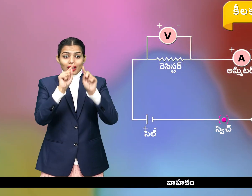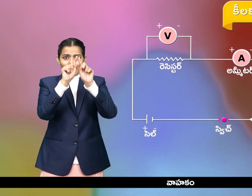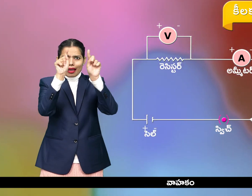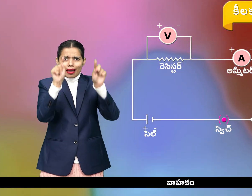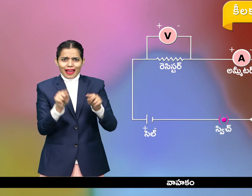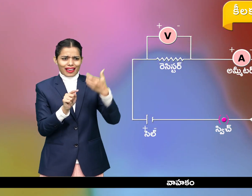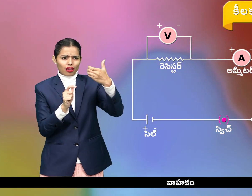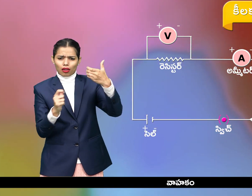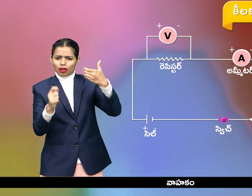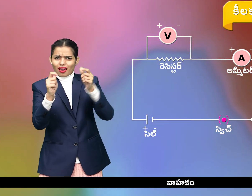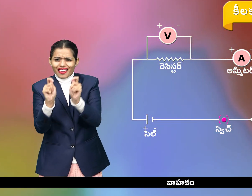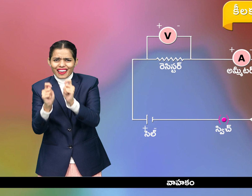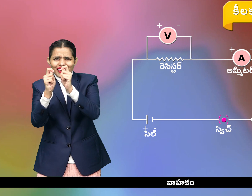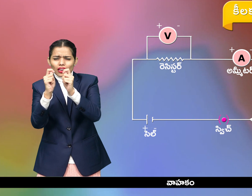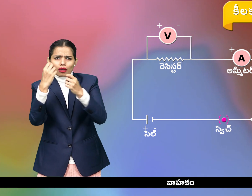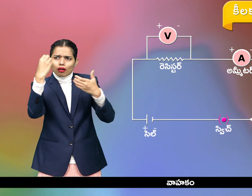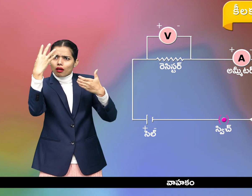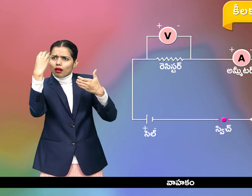వాహకం,